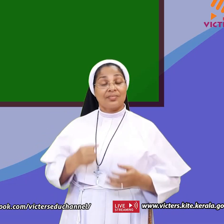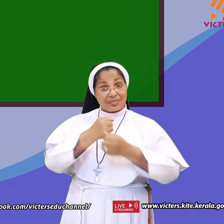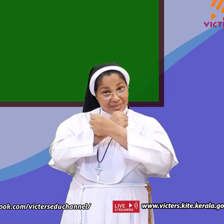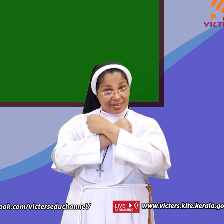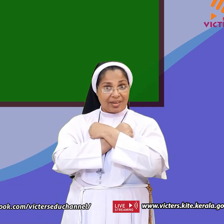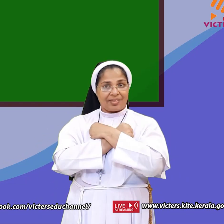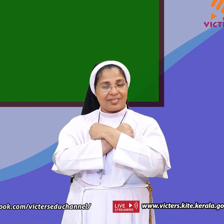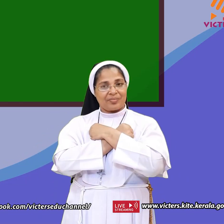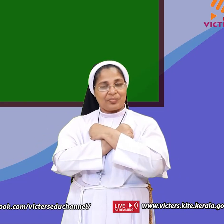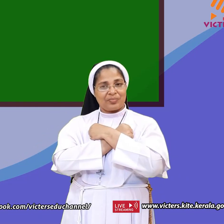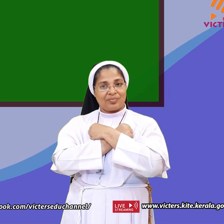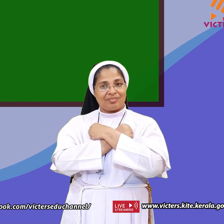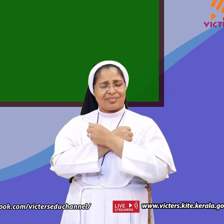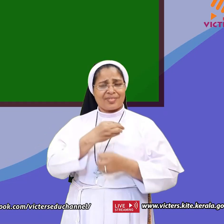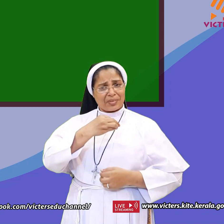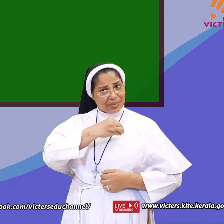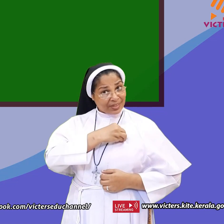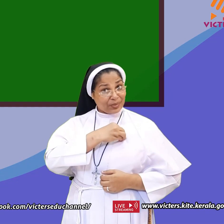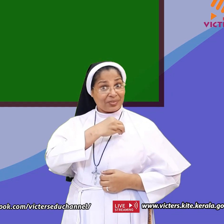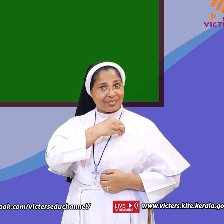സ്നേഹത്തിൻ്റെ കരുണയുടെ